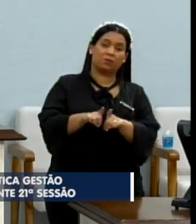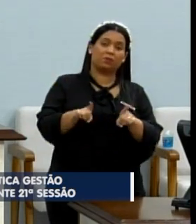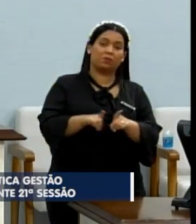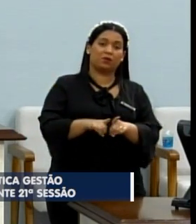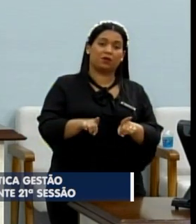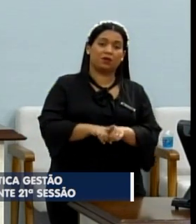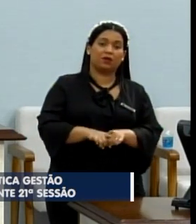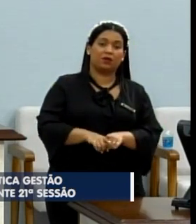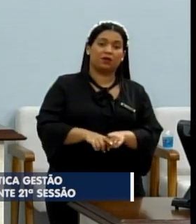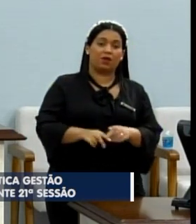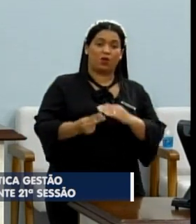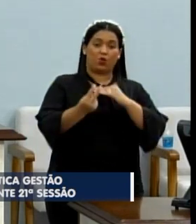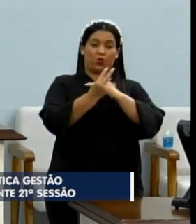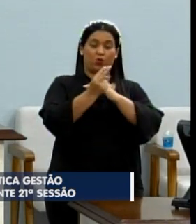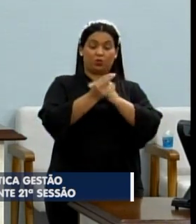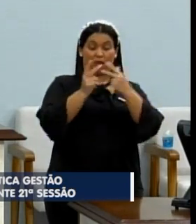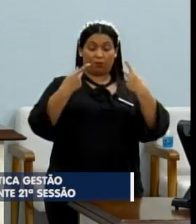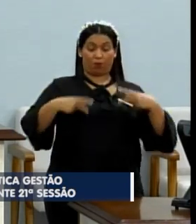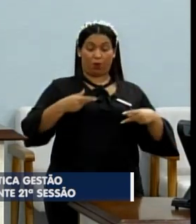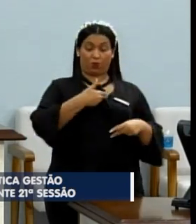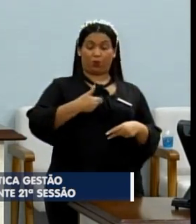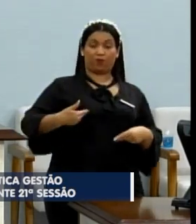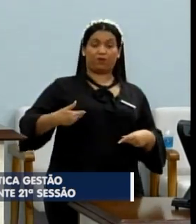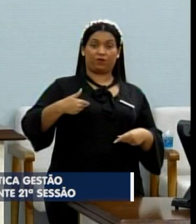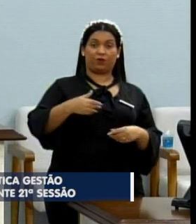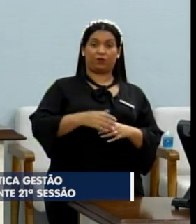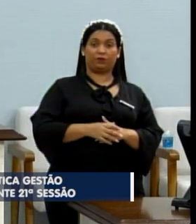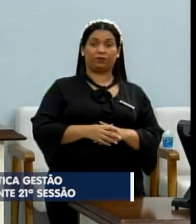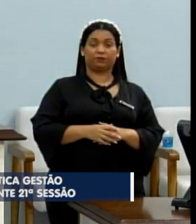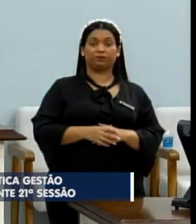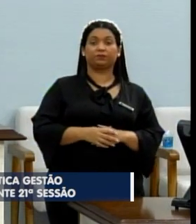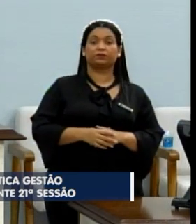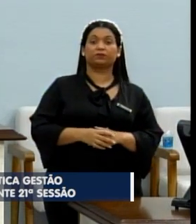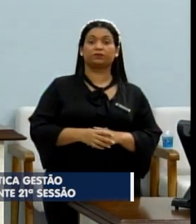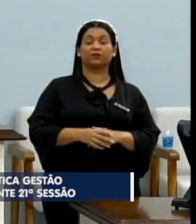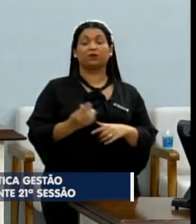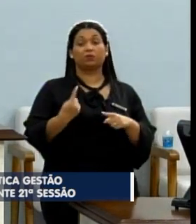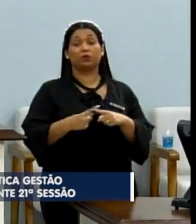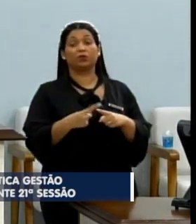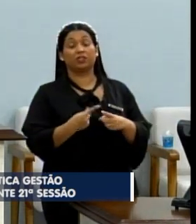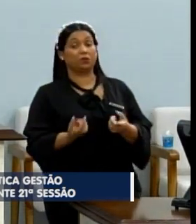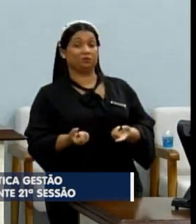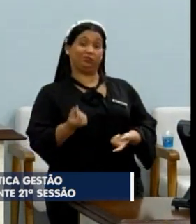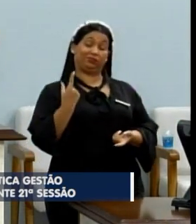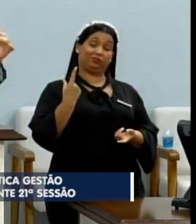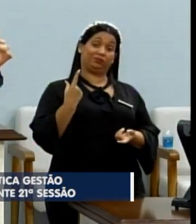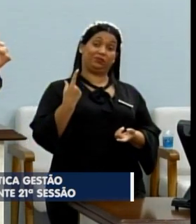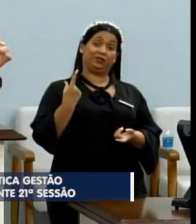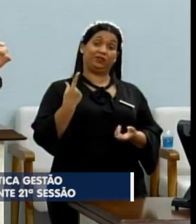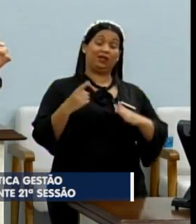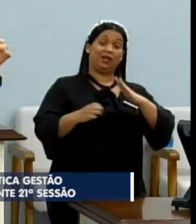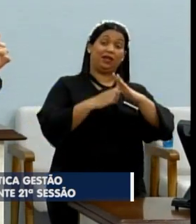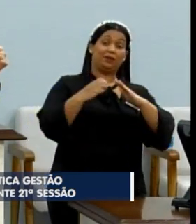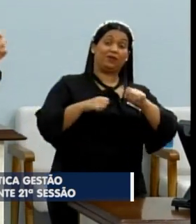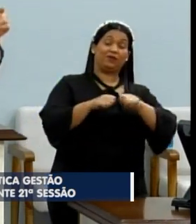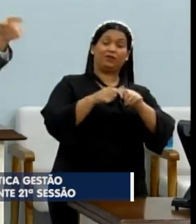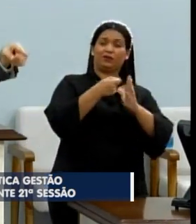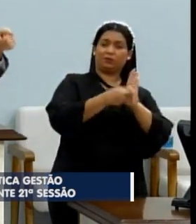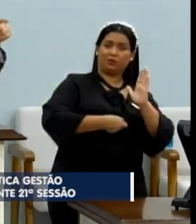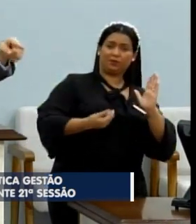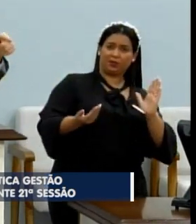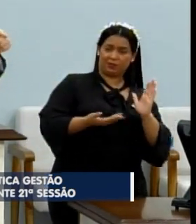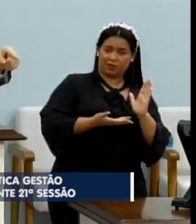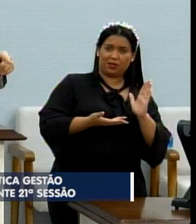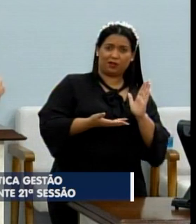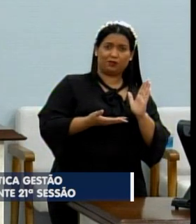competente para cuidar da imagem do governo porque estranhamente a imprensa às vezes faz uma matéria muito interessante